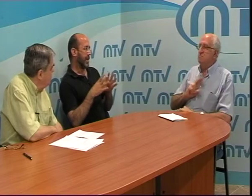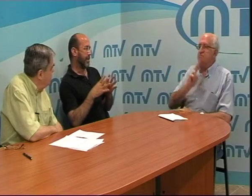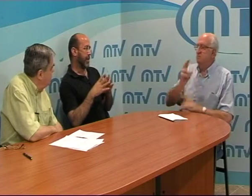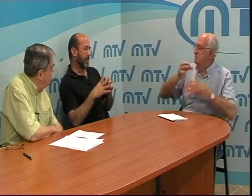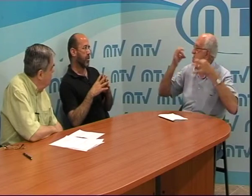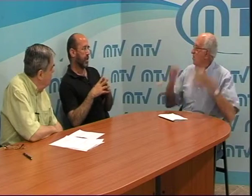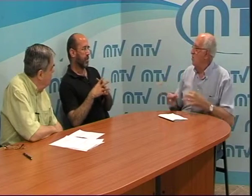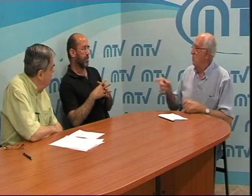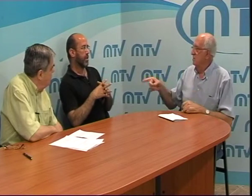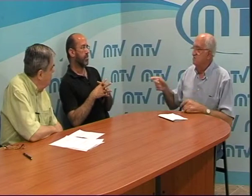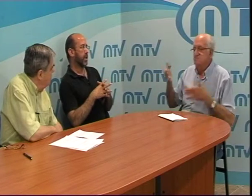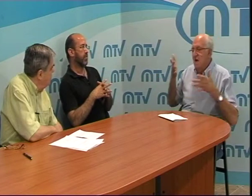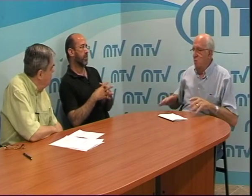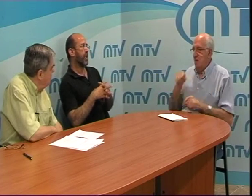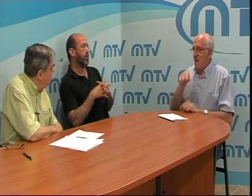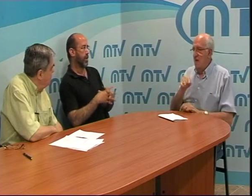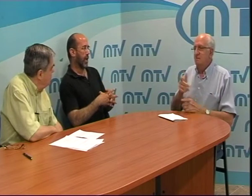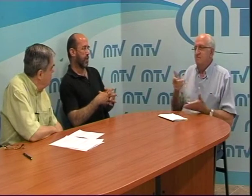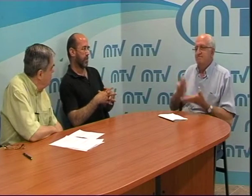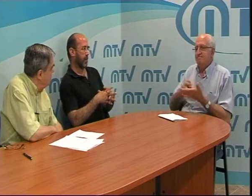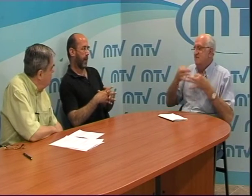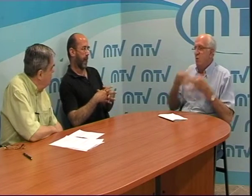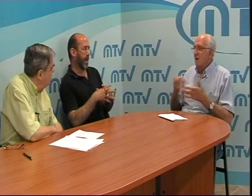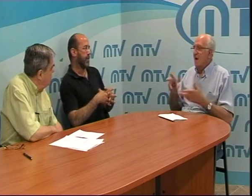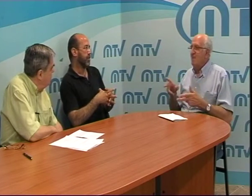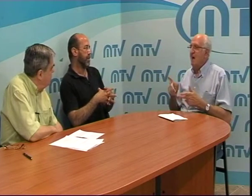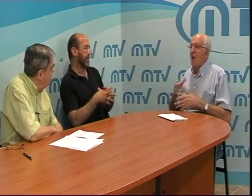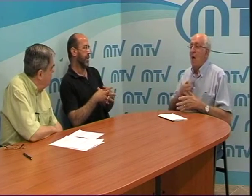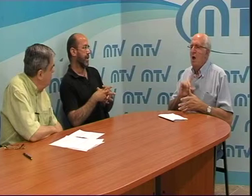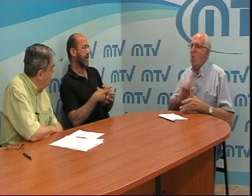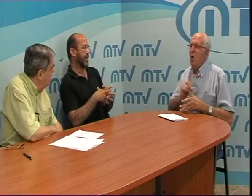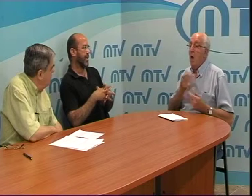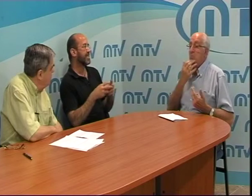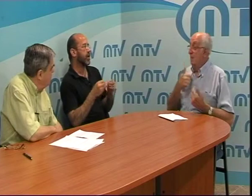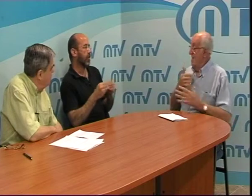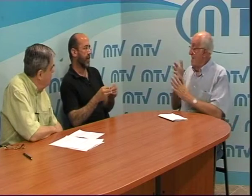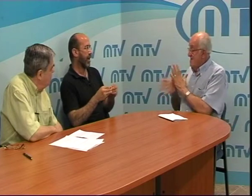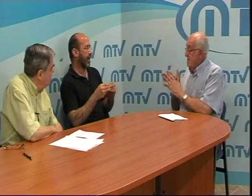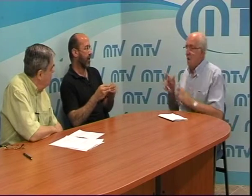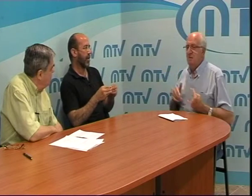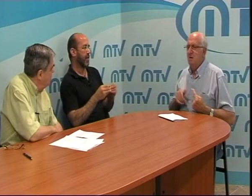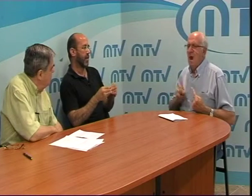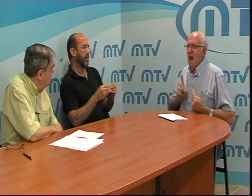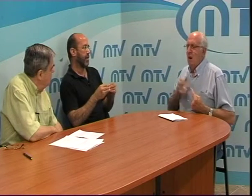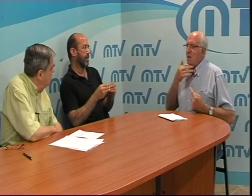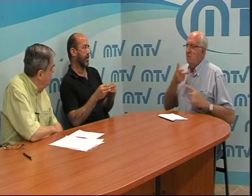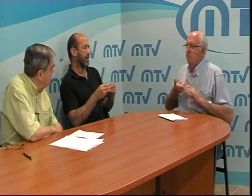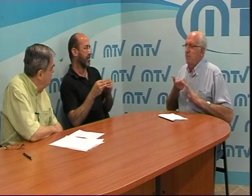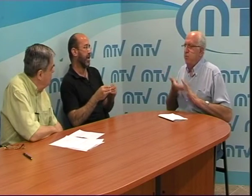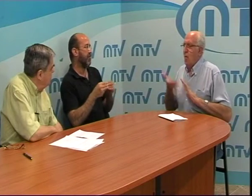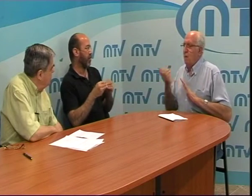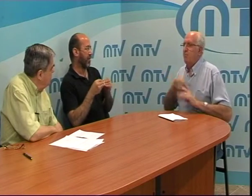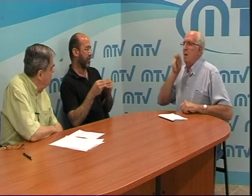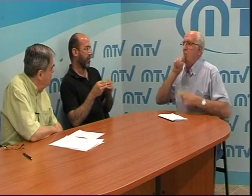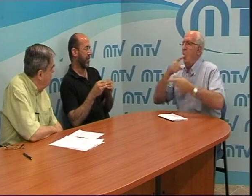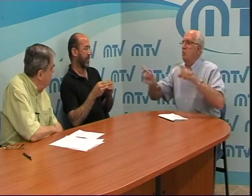lo fundamental, más que nada porque el intérprete es una persona neutral. Y ahí es donde te da seguridad a la hora de